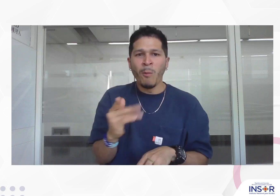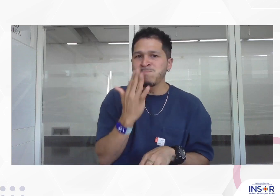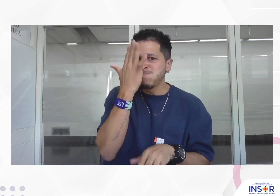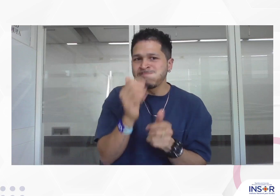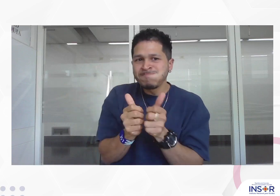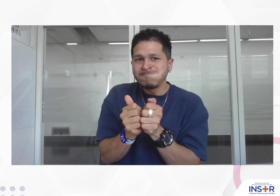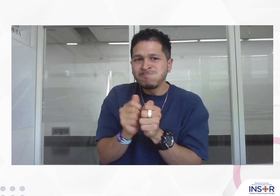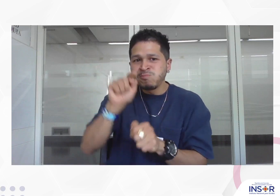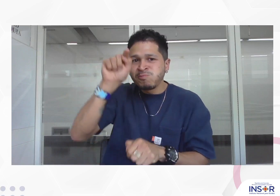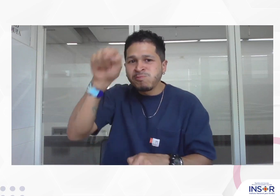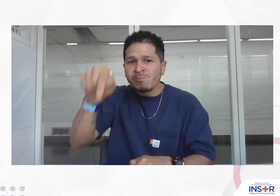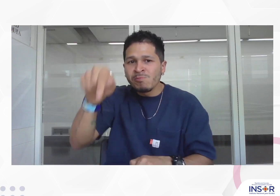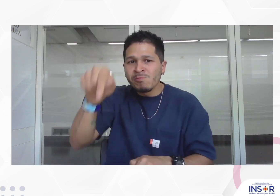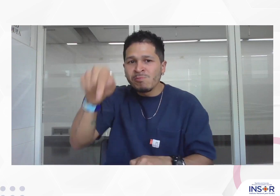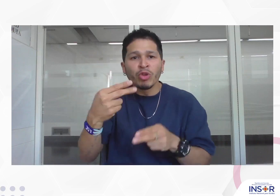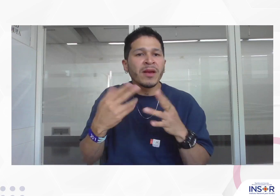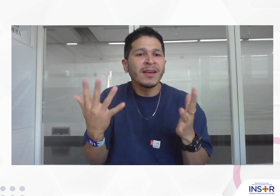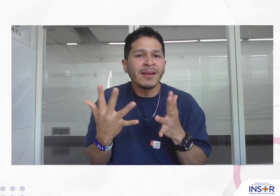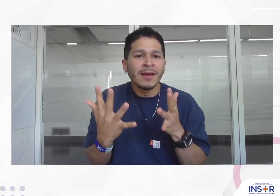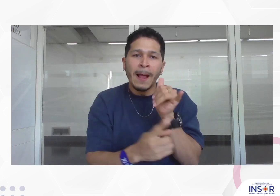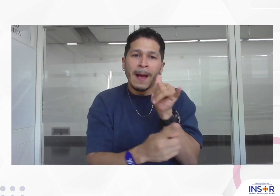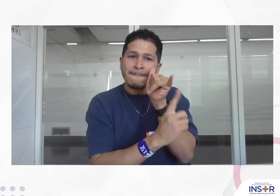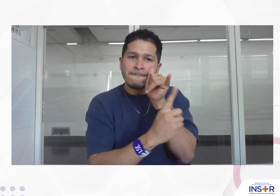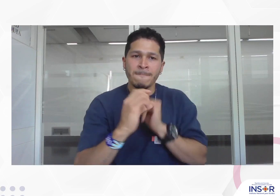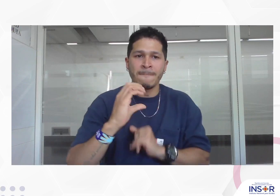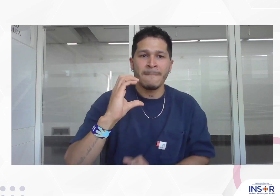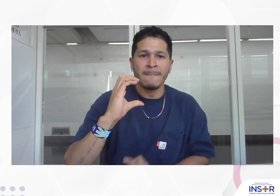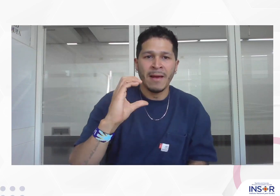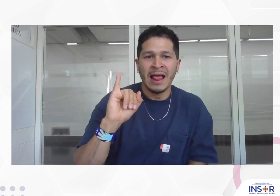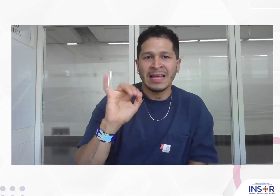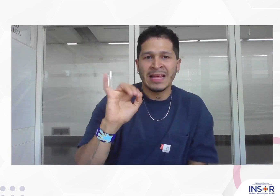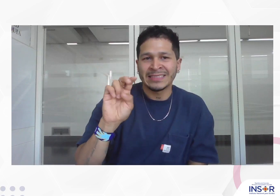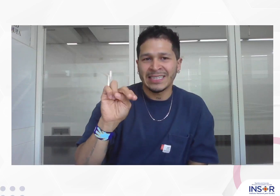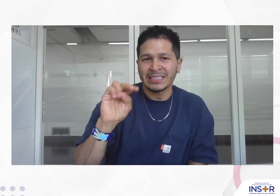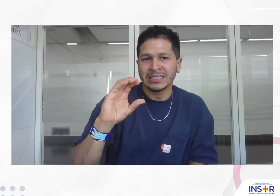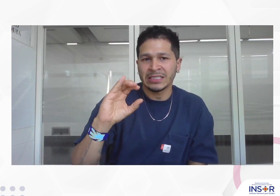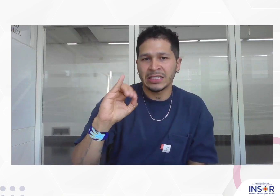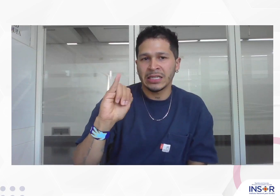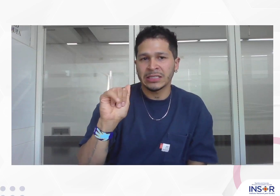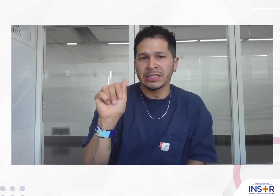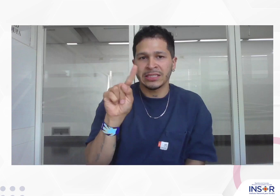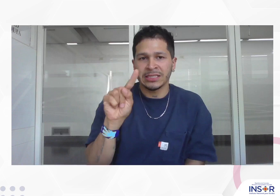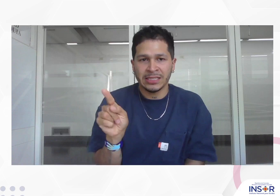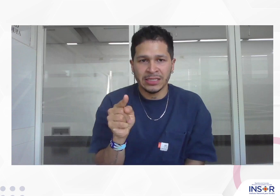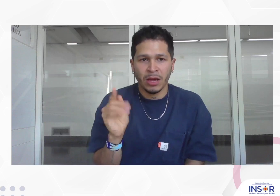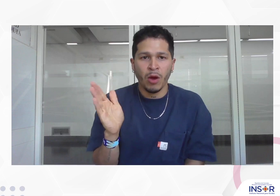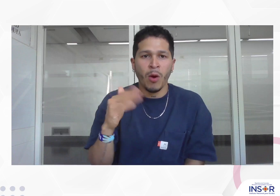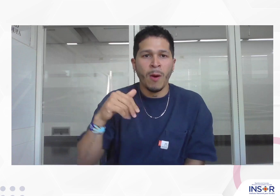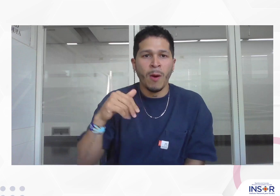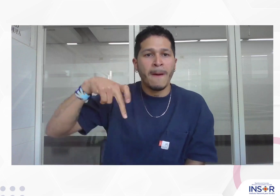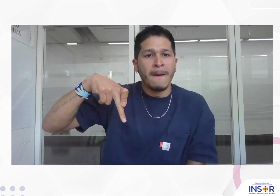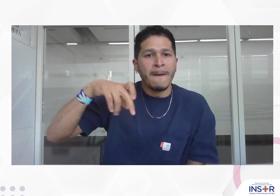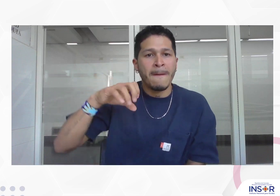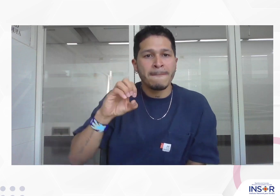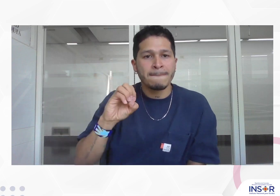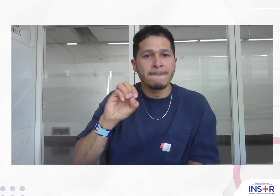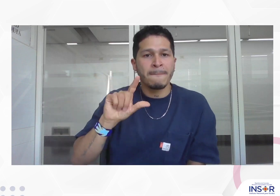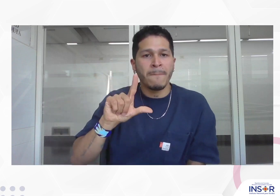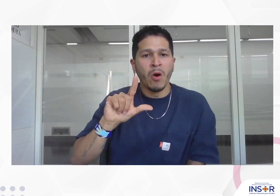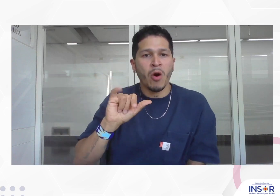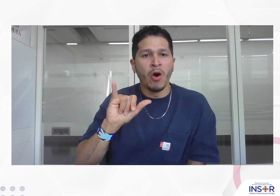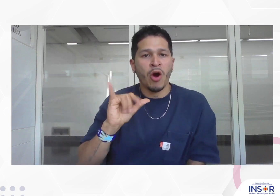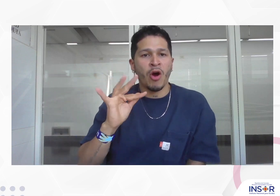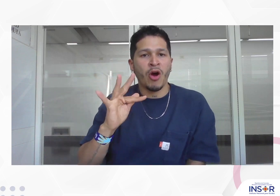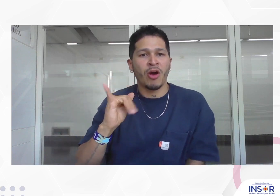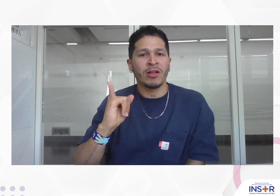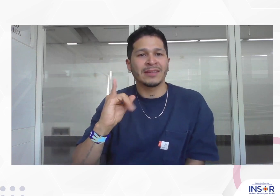sea pues un referente para nuevas investigaciones. Como les menciono, en mi canal de YouTube se llama